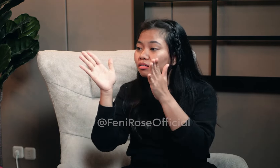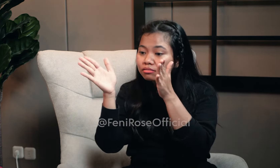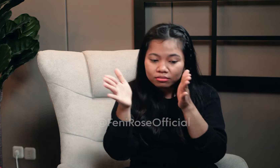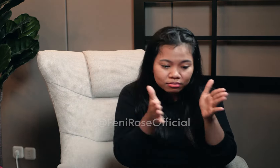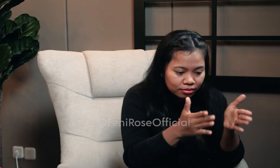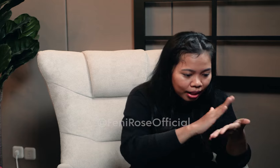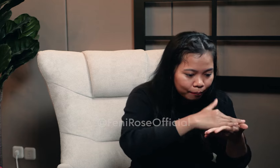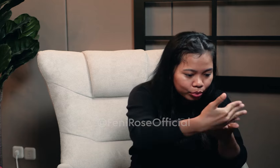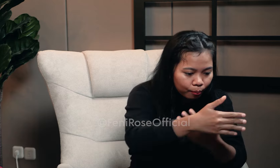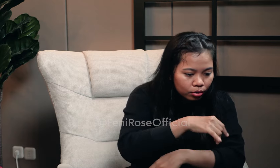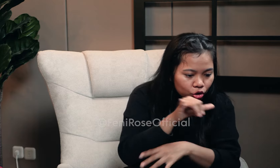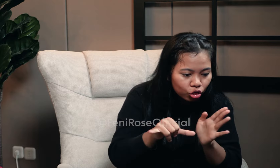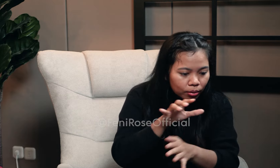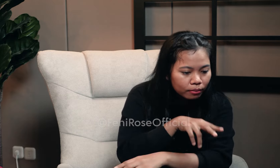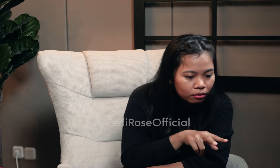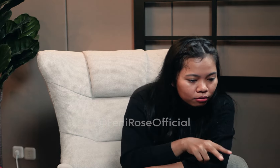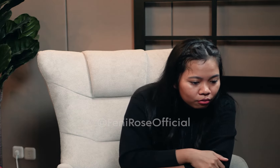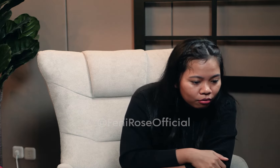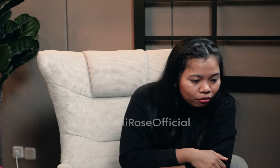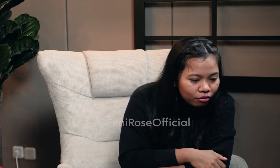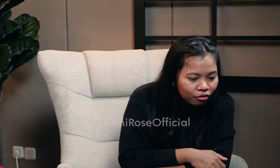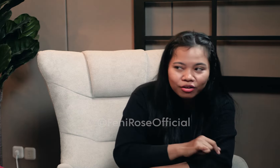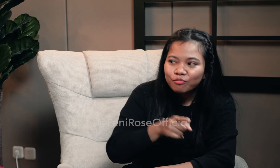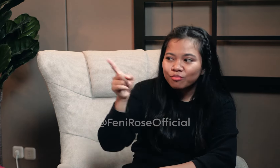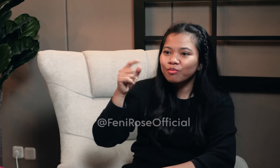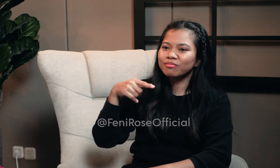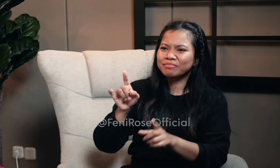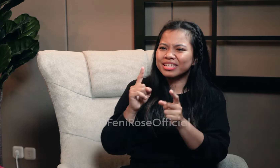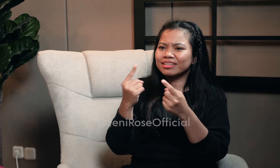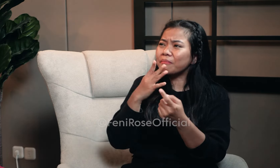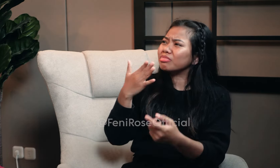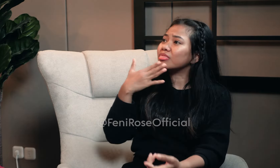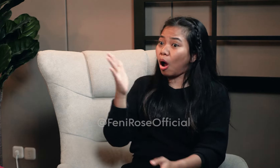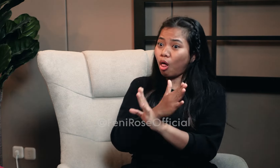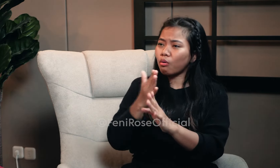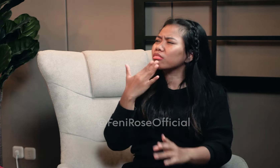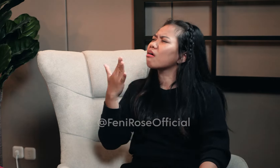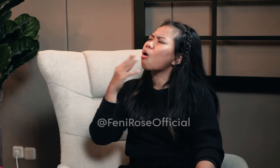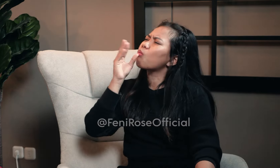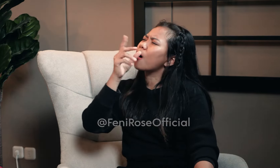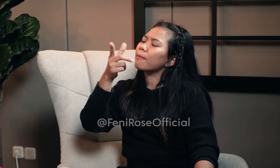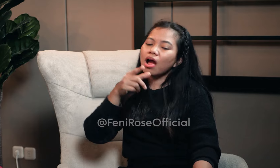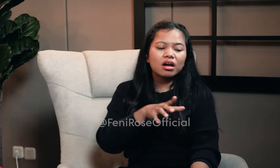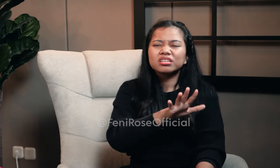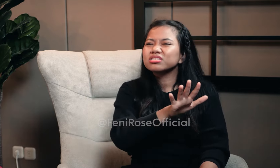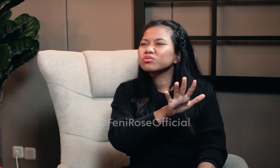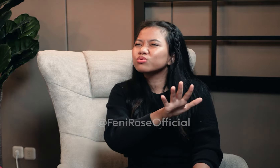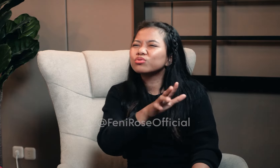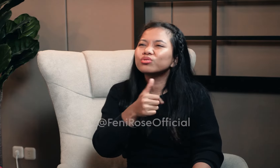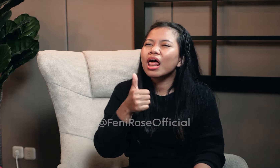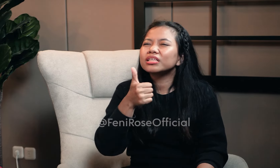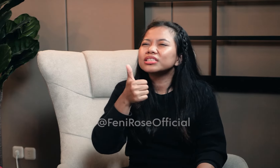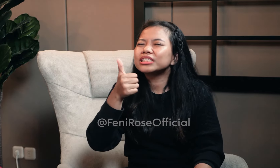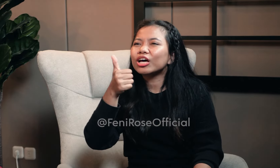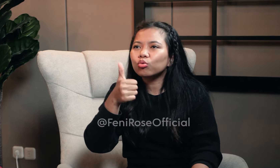YouTube gerkatin di laptop seperti itu tidak melihat TV karena e di awal debat pertama tuh